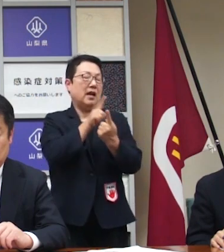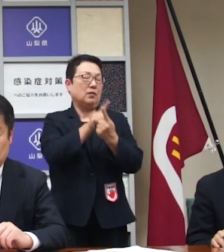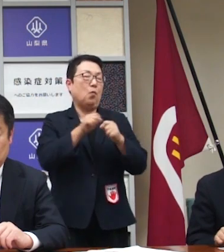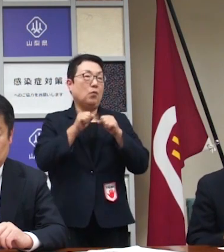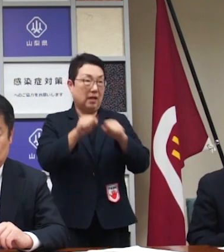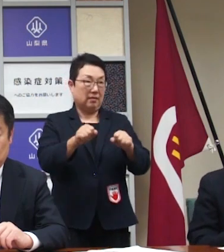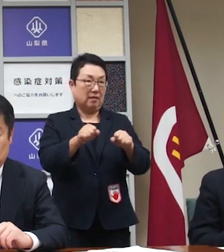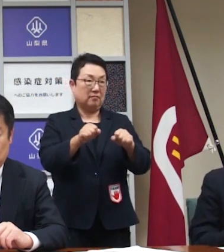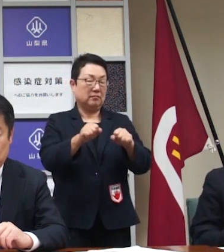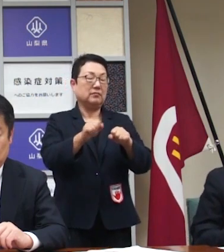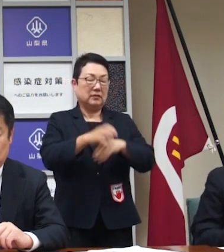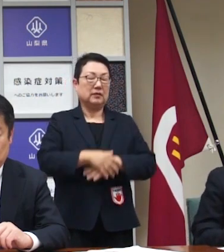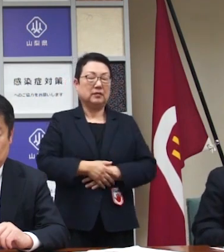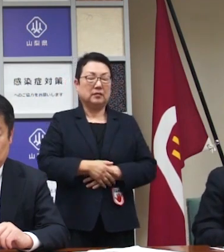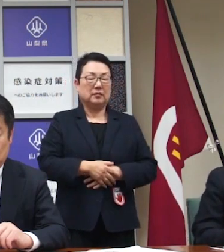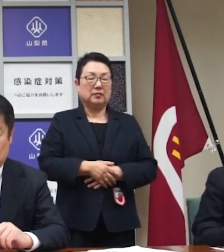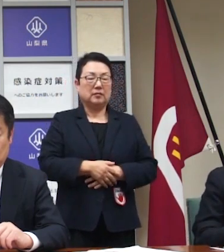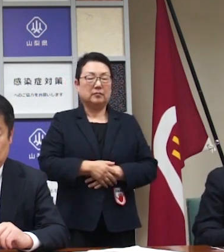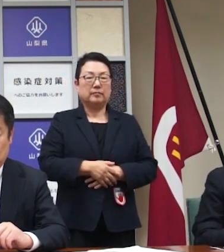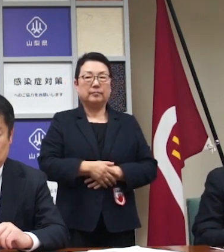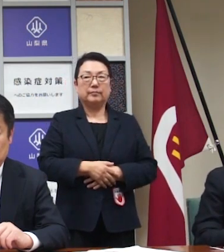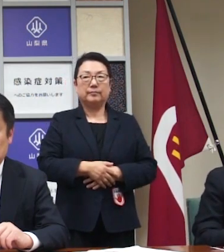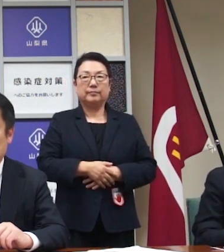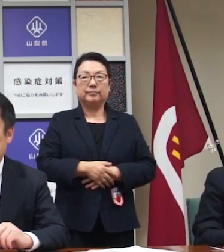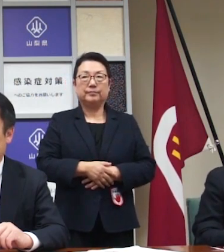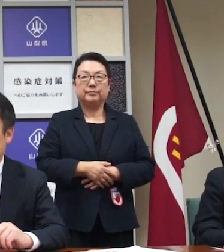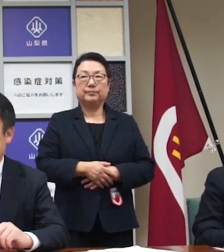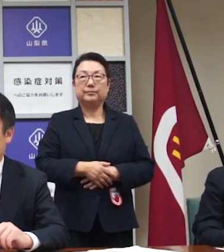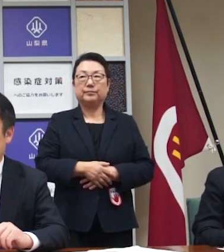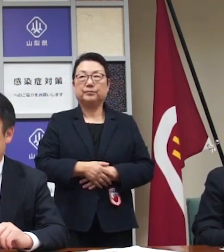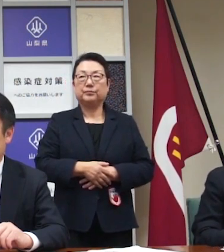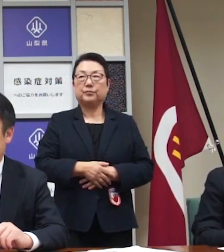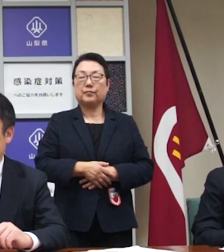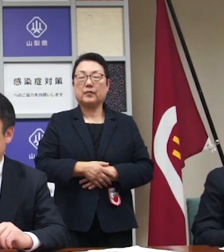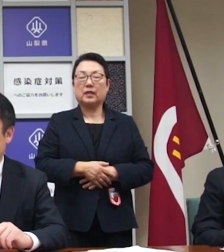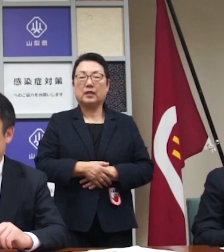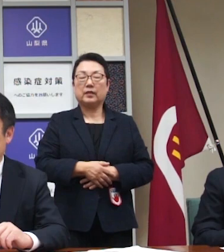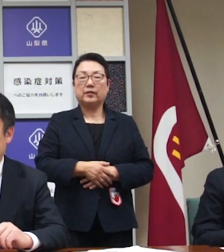、そして何と言いましょうか、